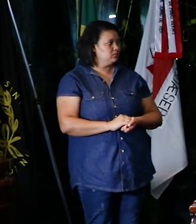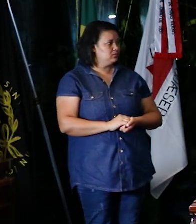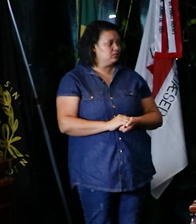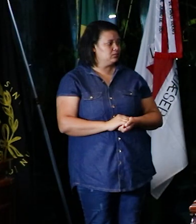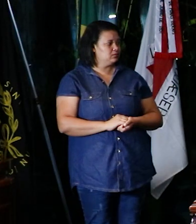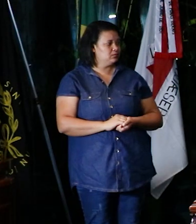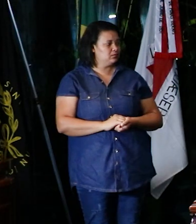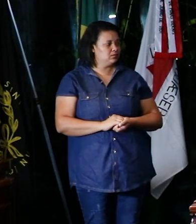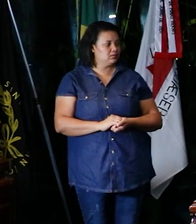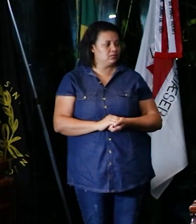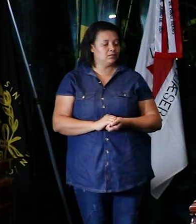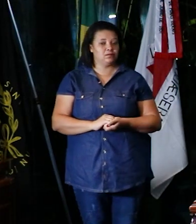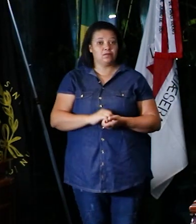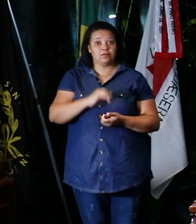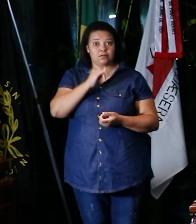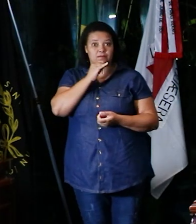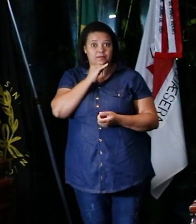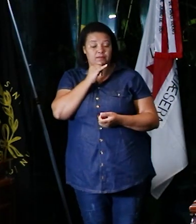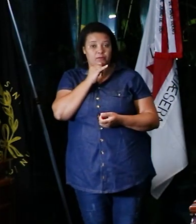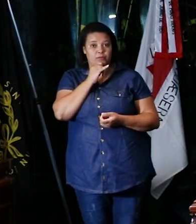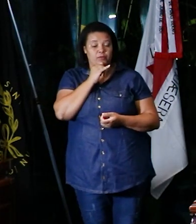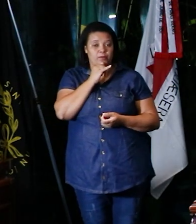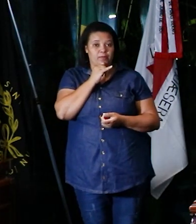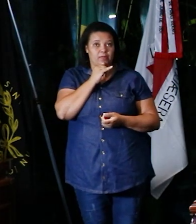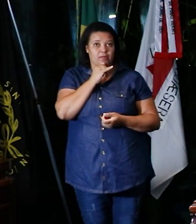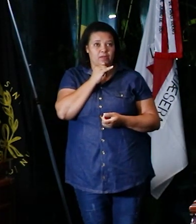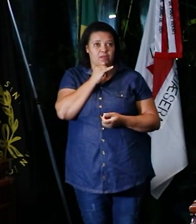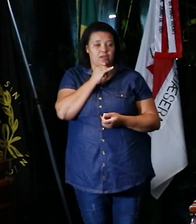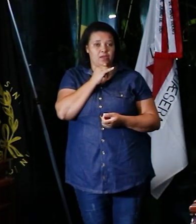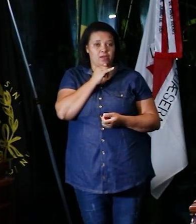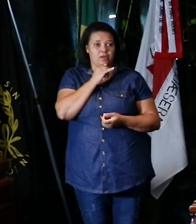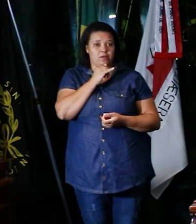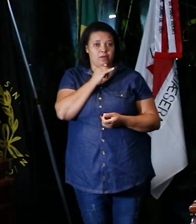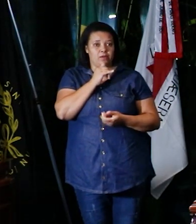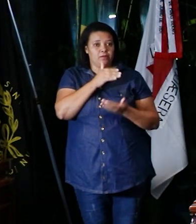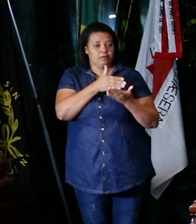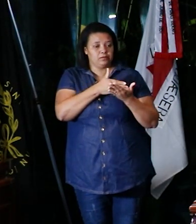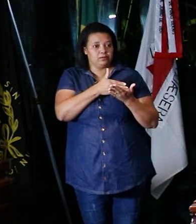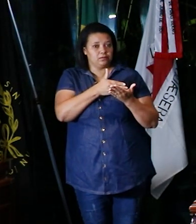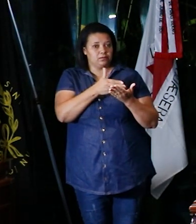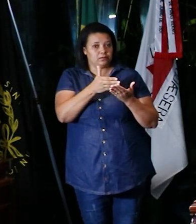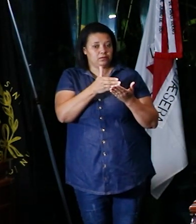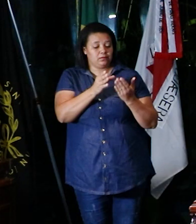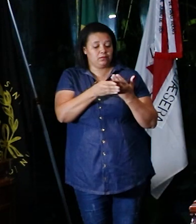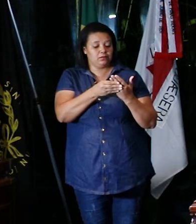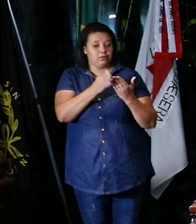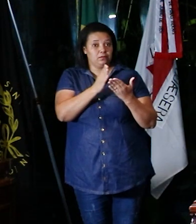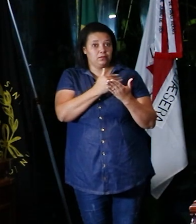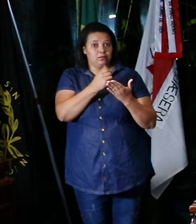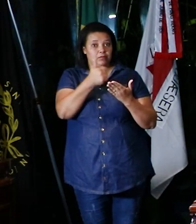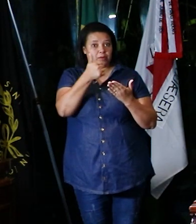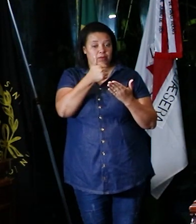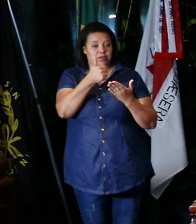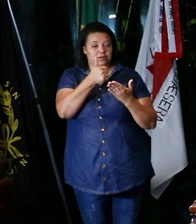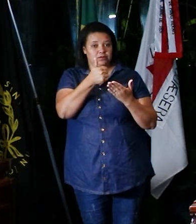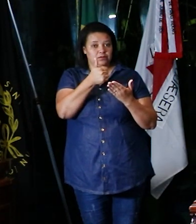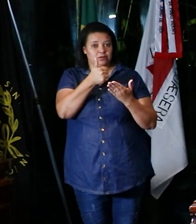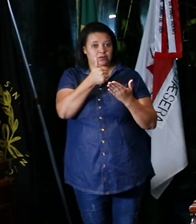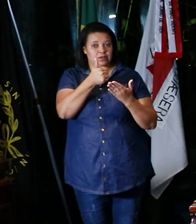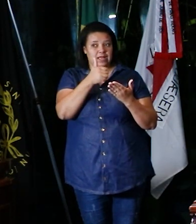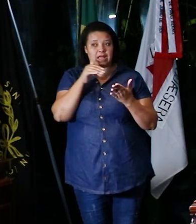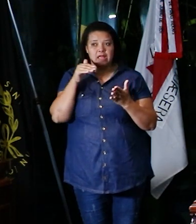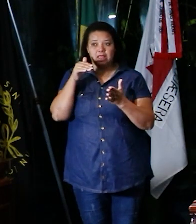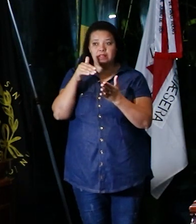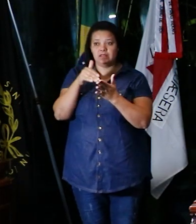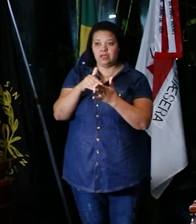desde supostamente a partir do primeiro livro até a sua morte, e ele morreu